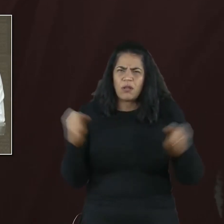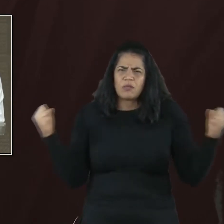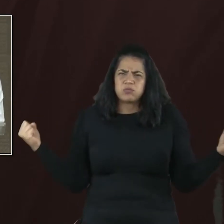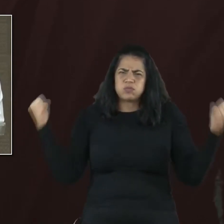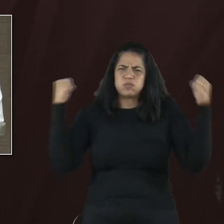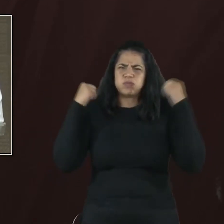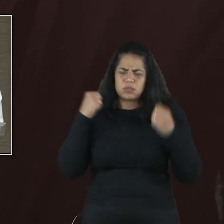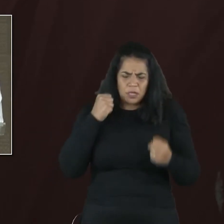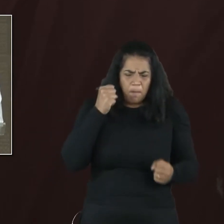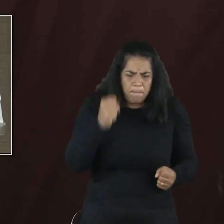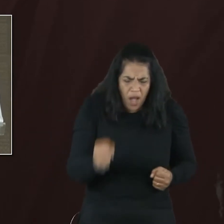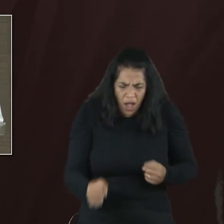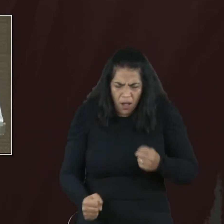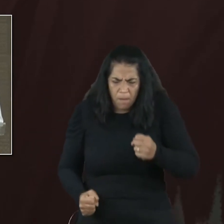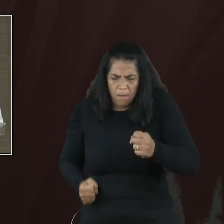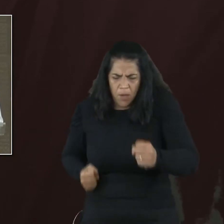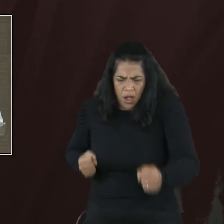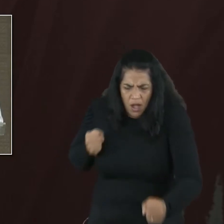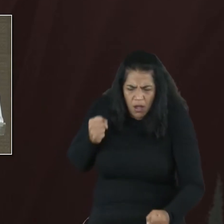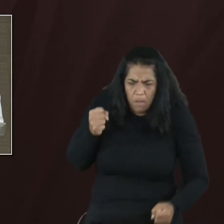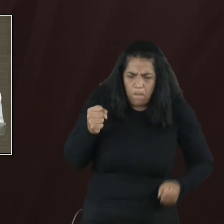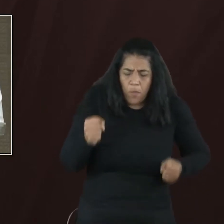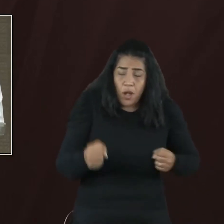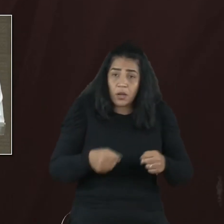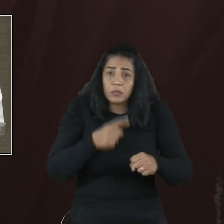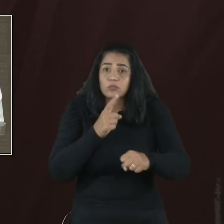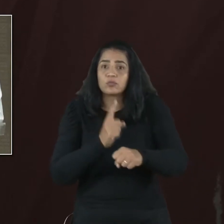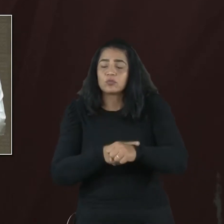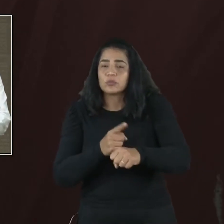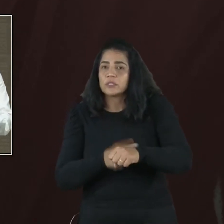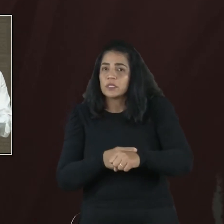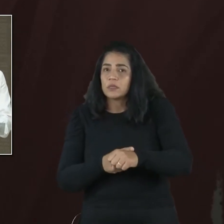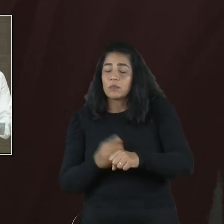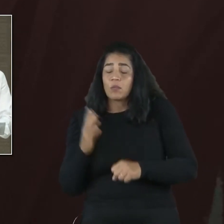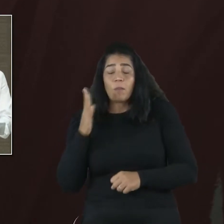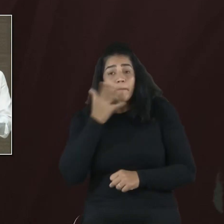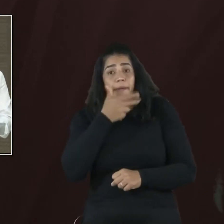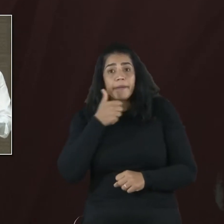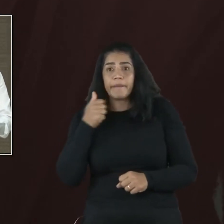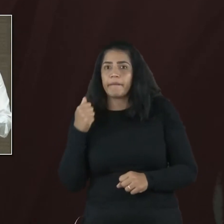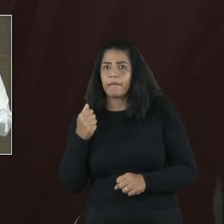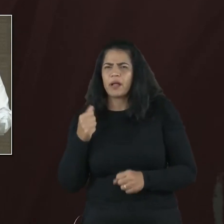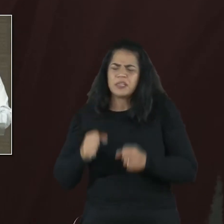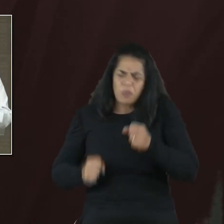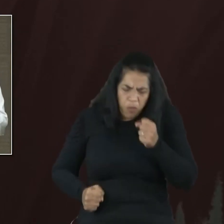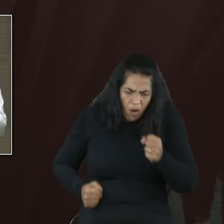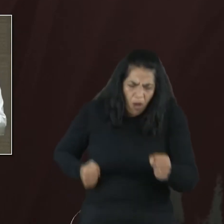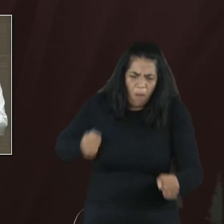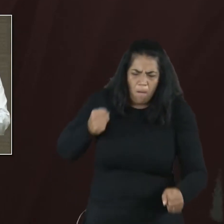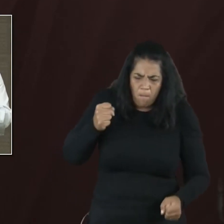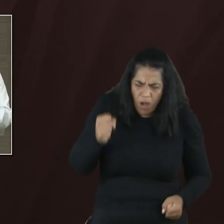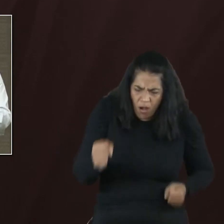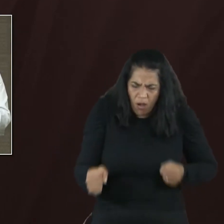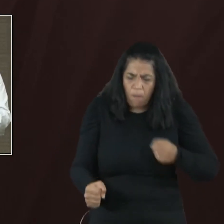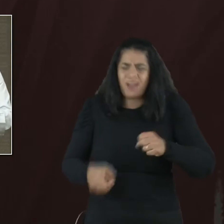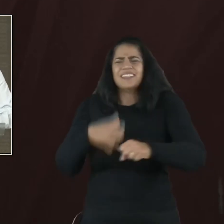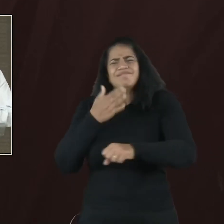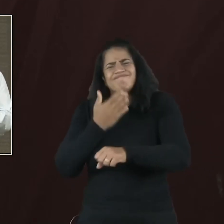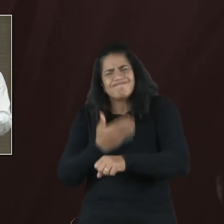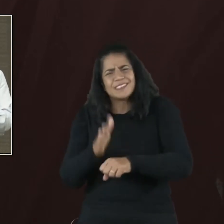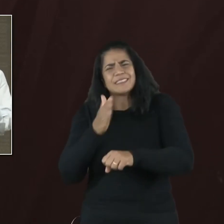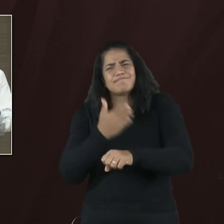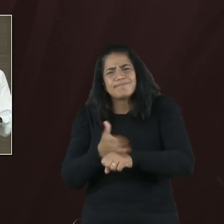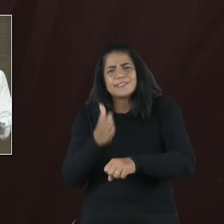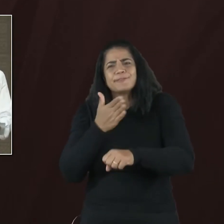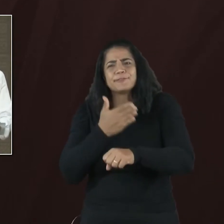melhorando cada centésimo de fração de segundo, não é? Ele está sempre melhorando, porque quando